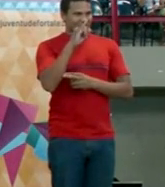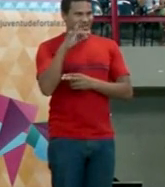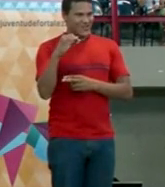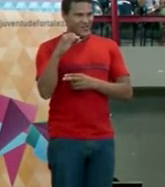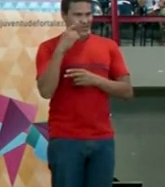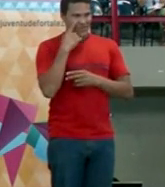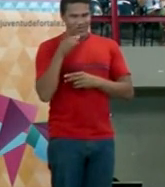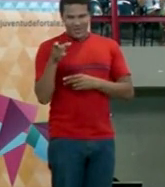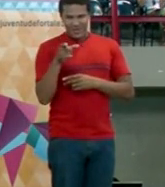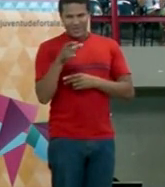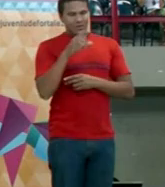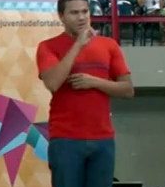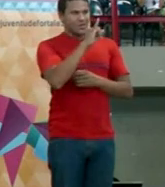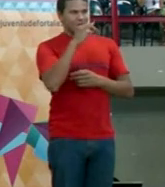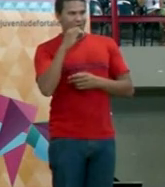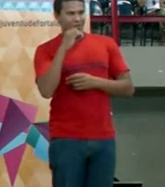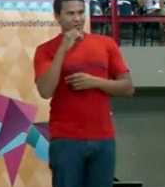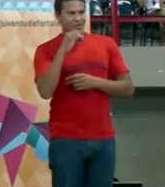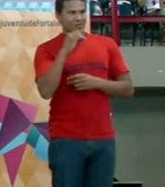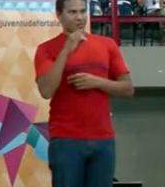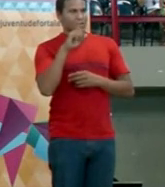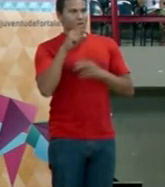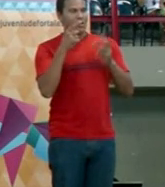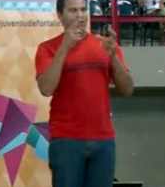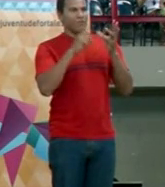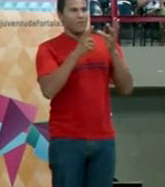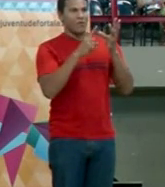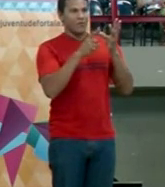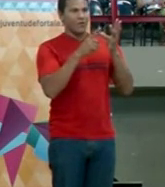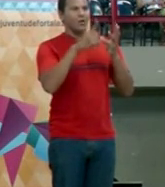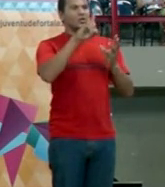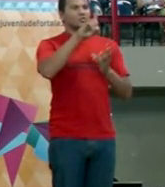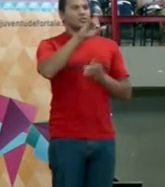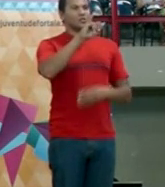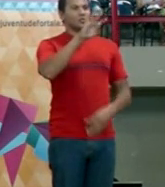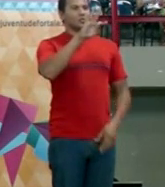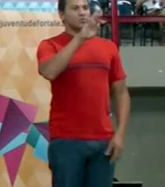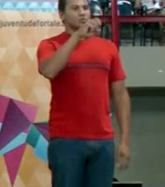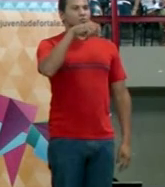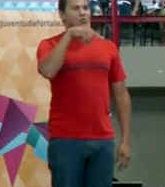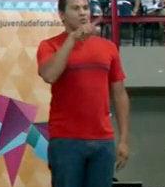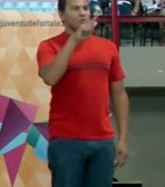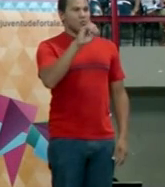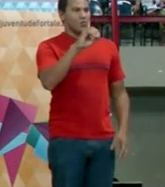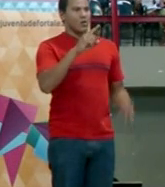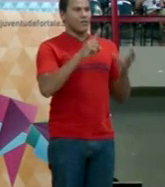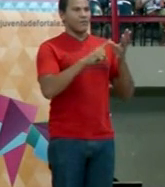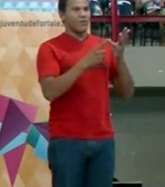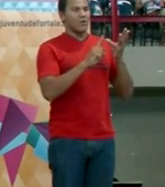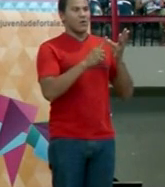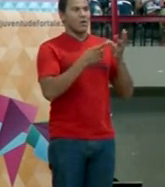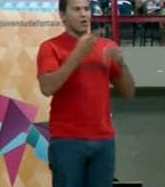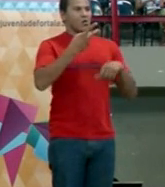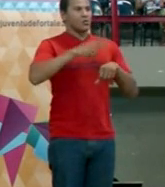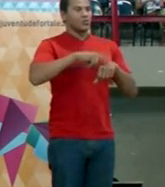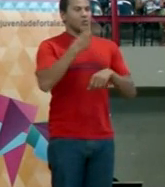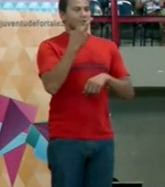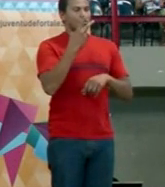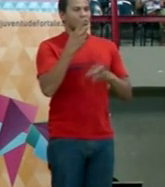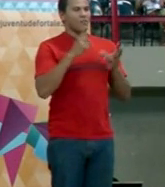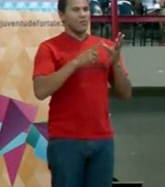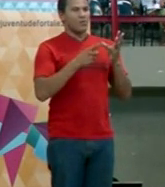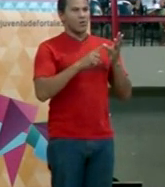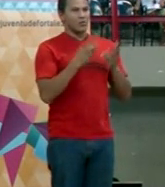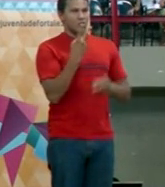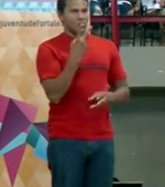termina com ditongo é acentuada, ditongo crescente. Por que que